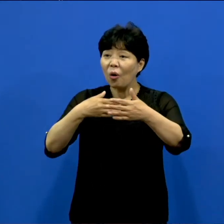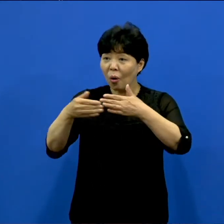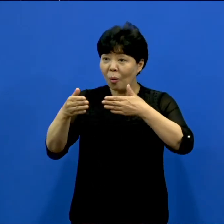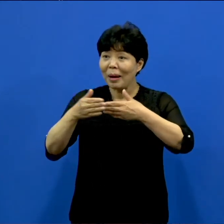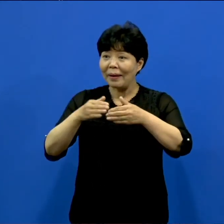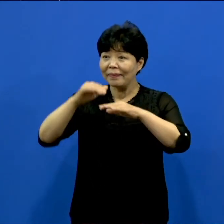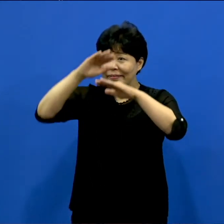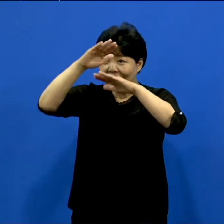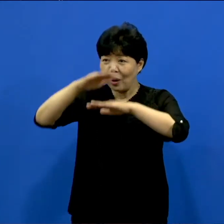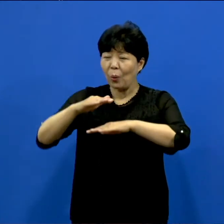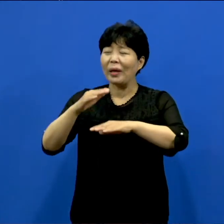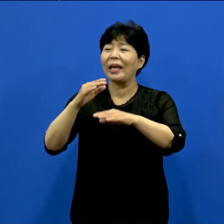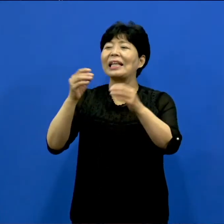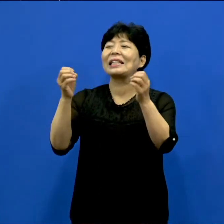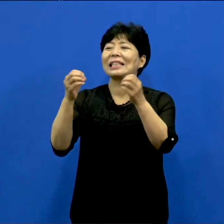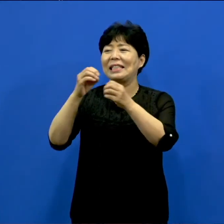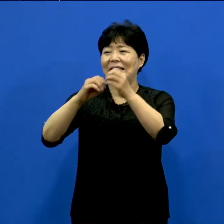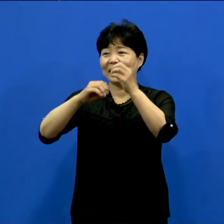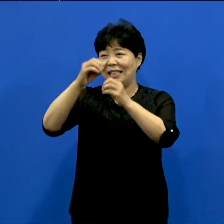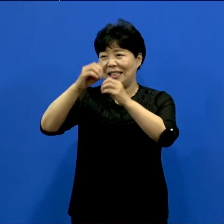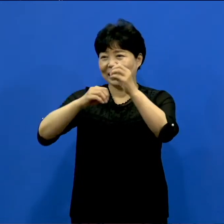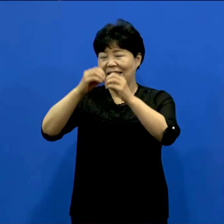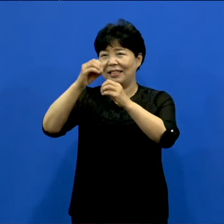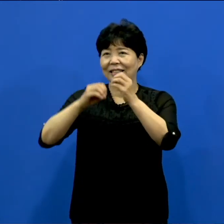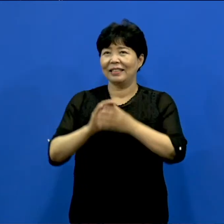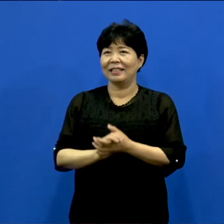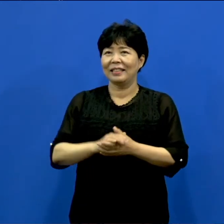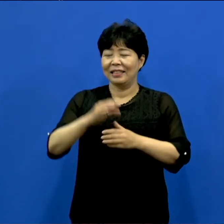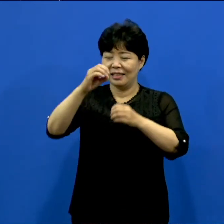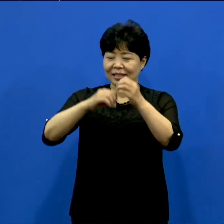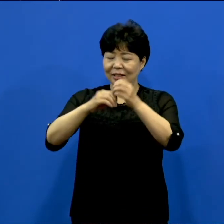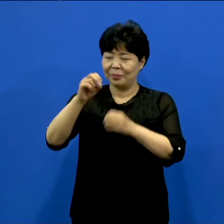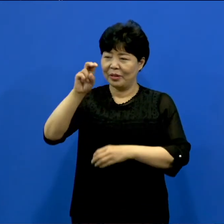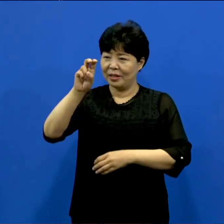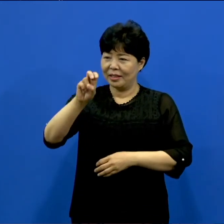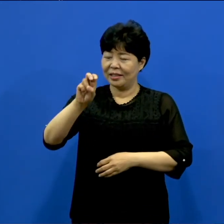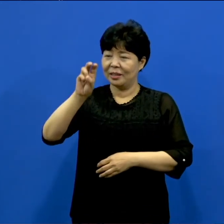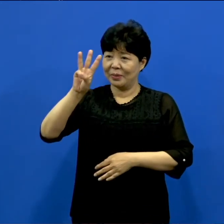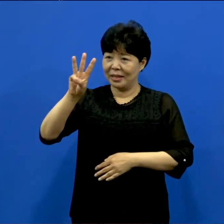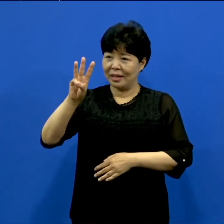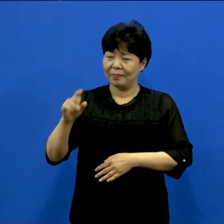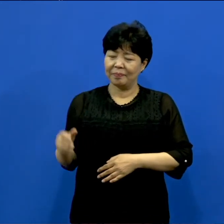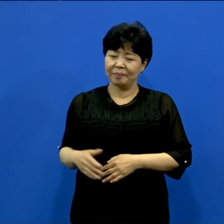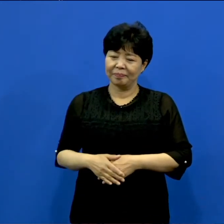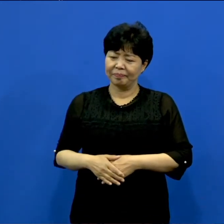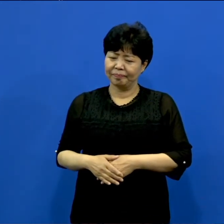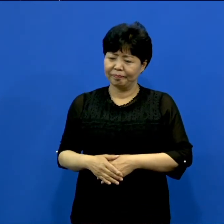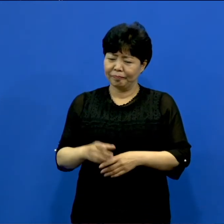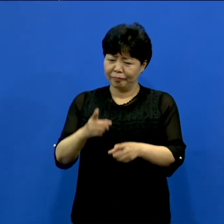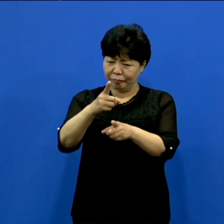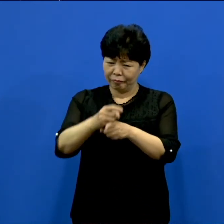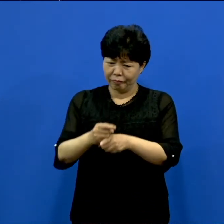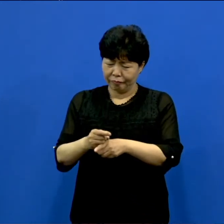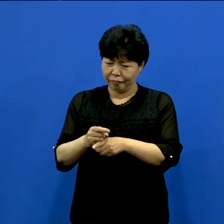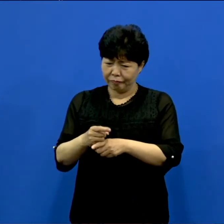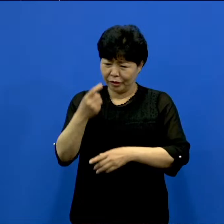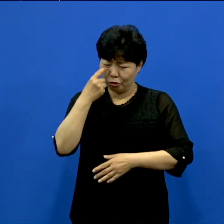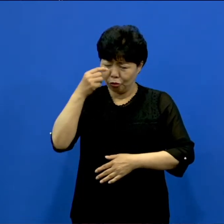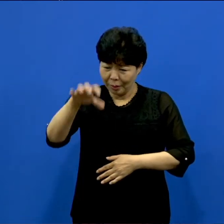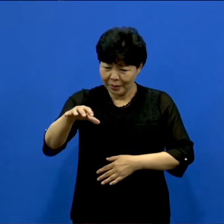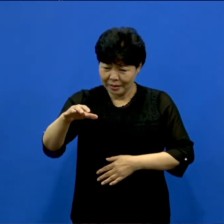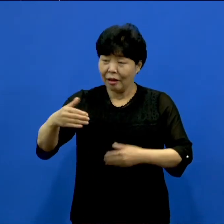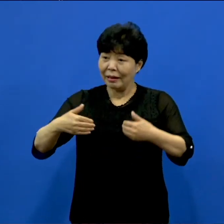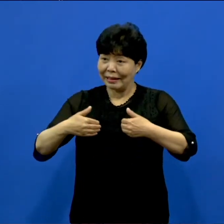거죠. 그래서 시편 23도 그렇잖아요, 여러분. 원수의 목전에서 내게 상을 베풀어 주시는 거,